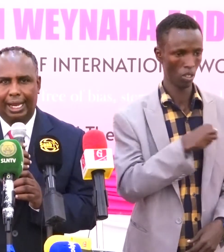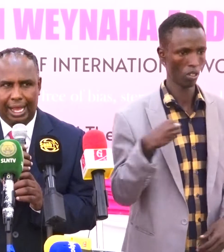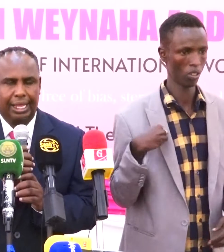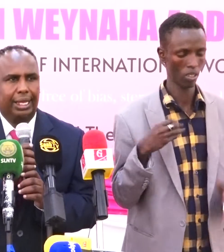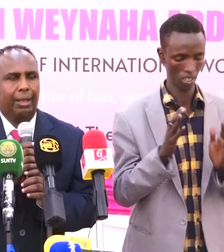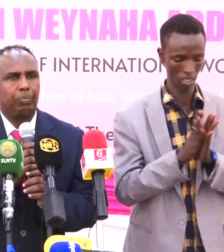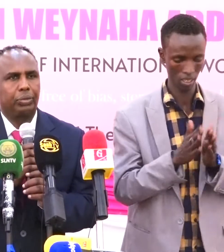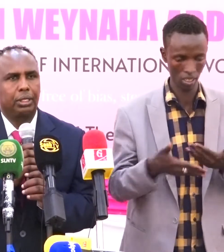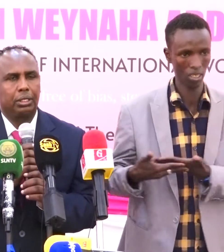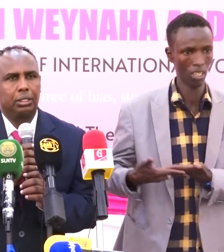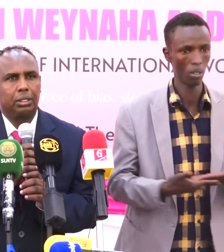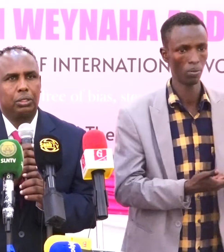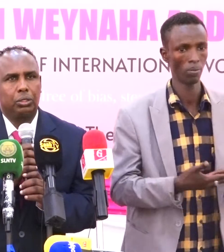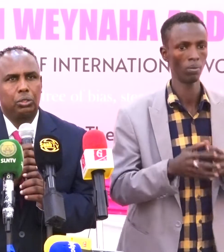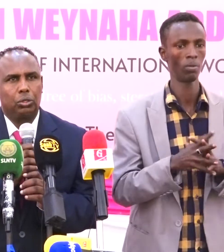iyo dhallaanka